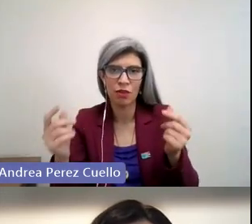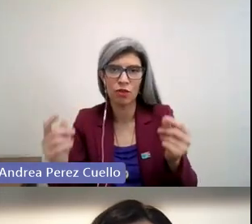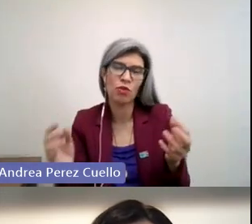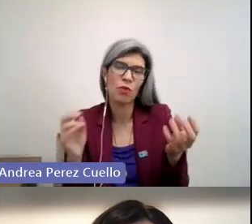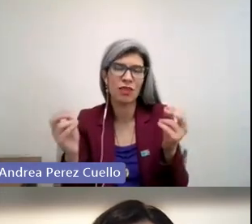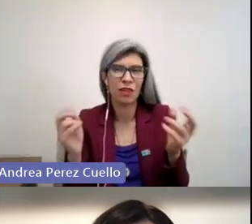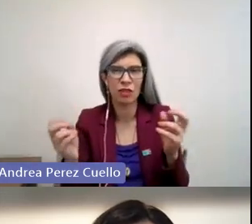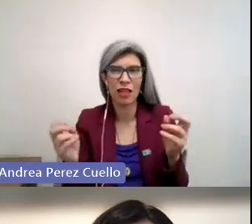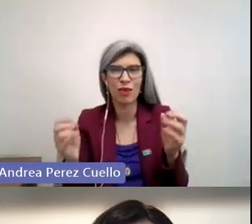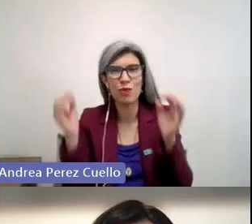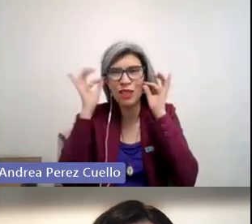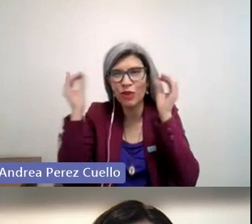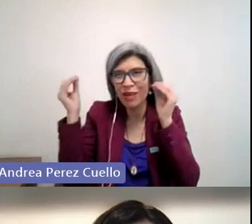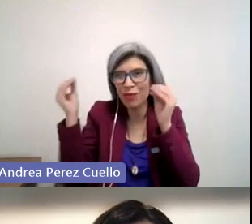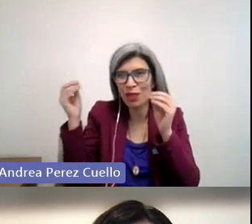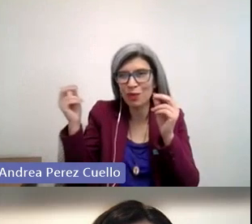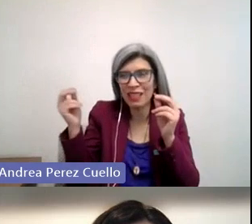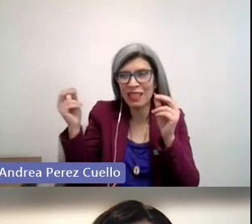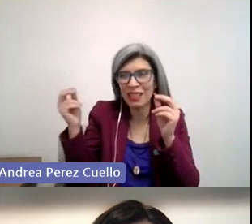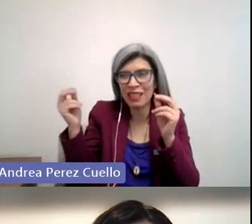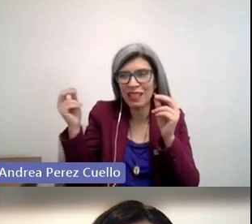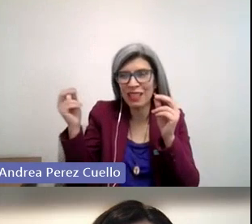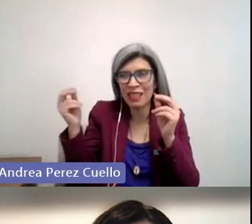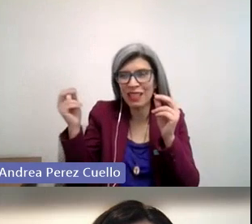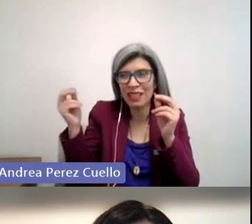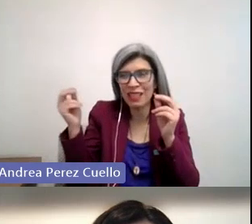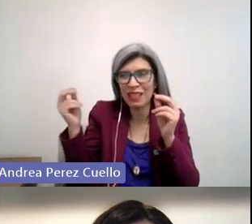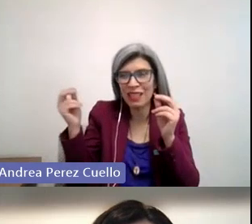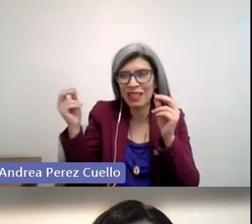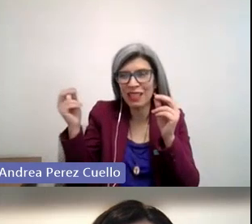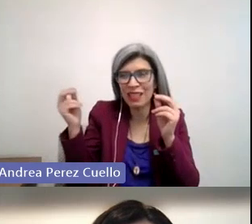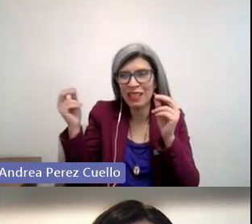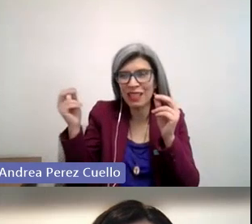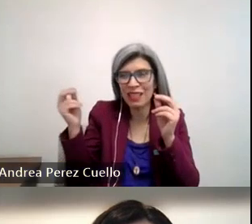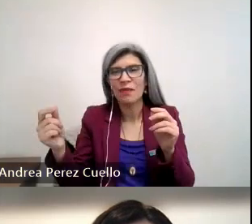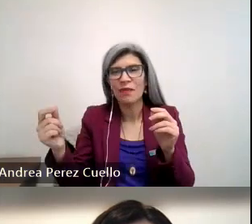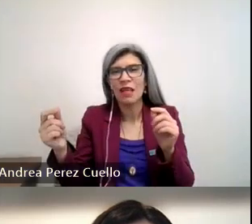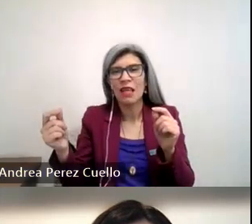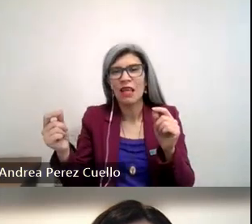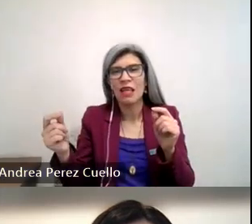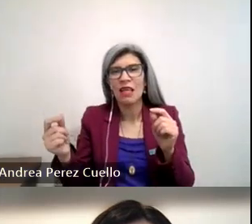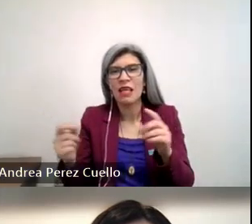también, como entrecortado, como si estuviéramos escuchando entrecortado.